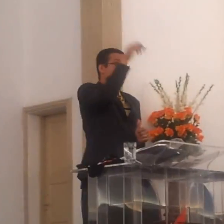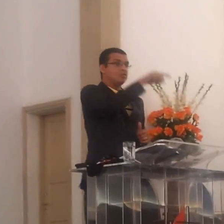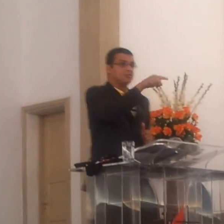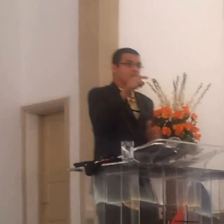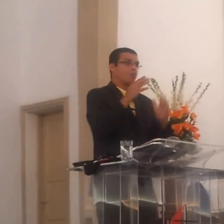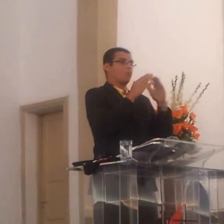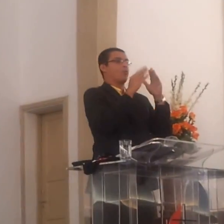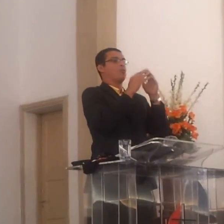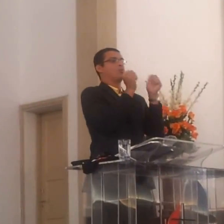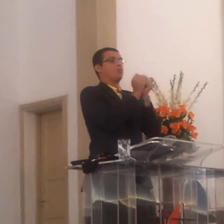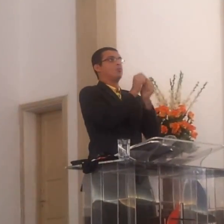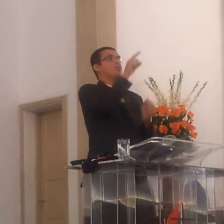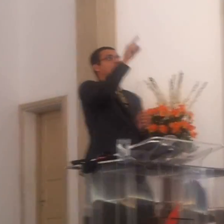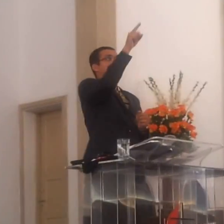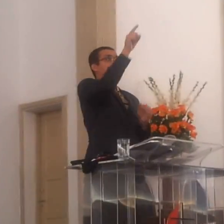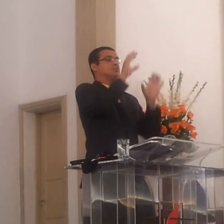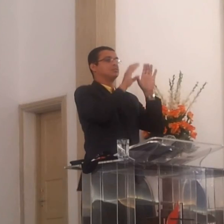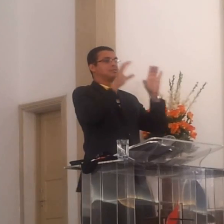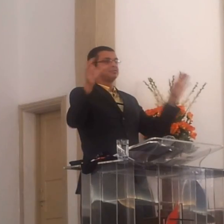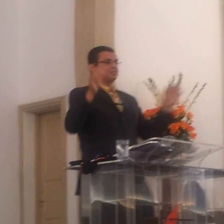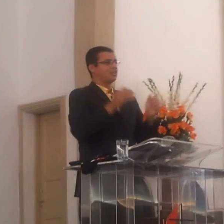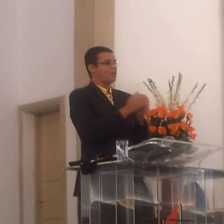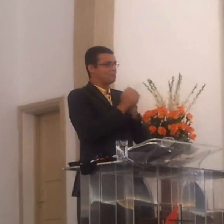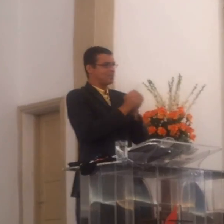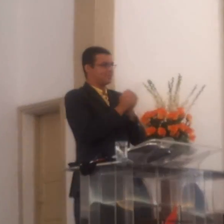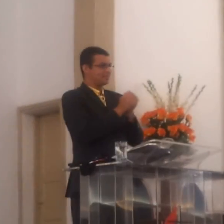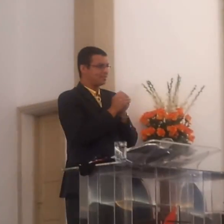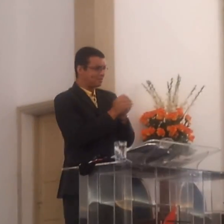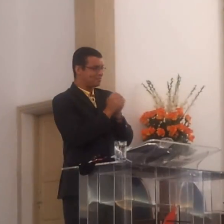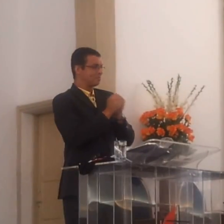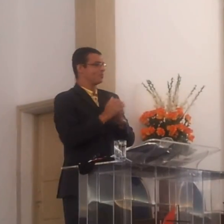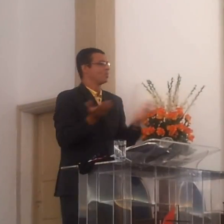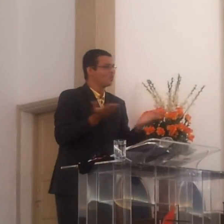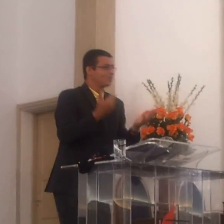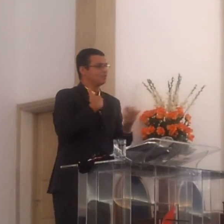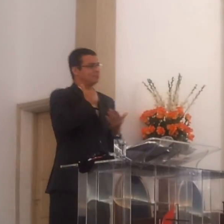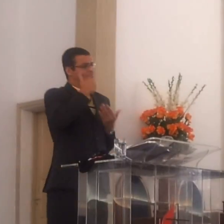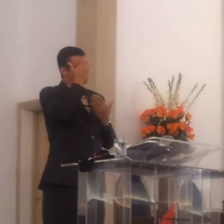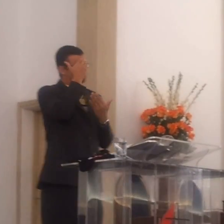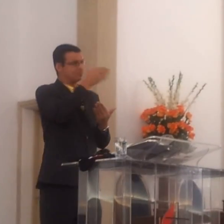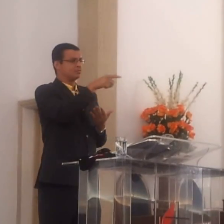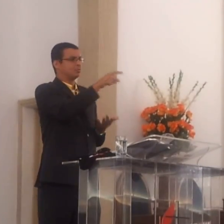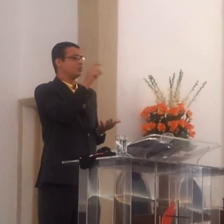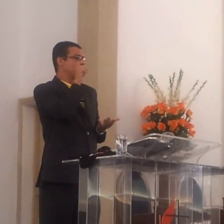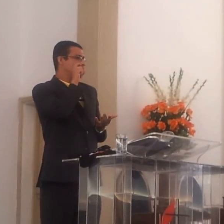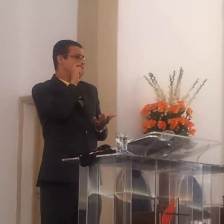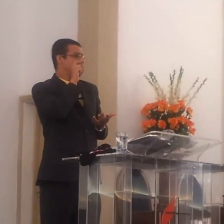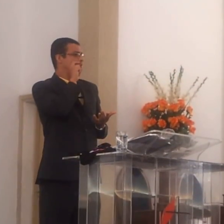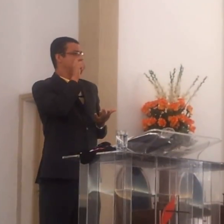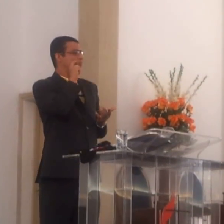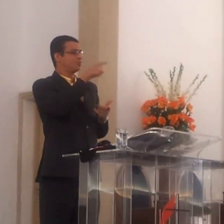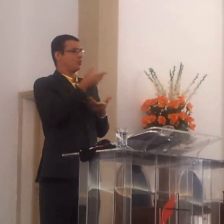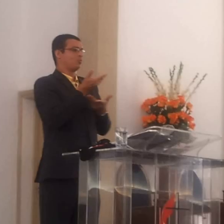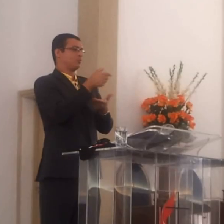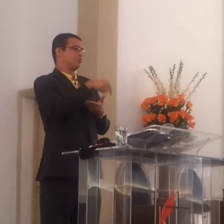lugar. Eu sei que no futuro aqui Deus vai trazer uma multidão de anjos para cá, como já está trazendo para abençoar esse lugar. Muito obrigado. Quero agradecer ao